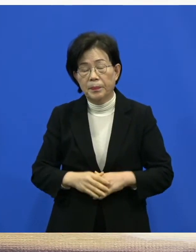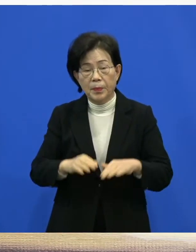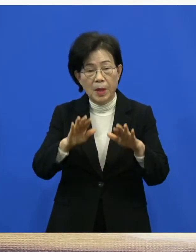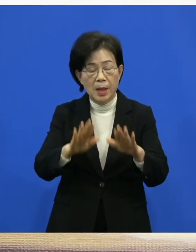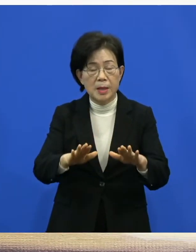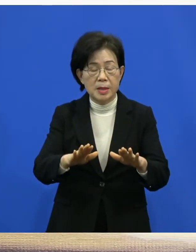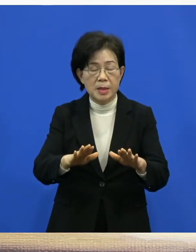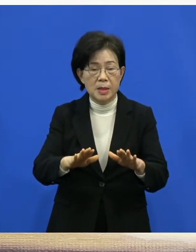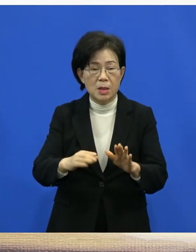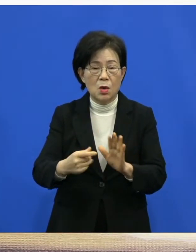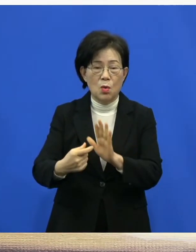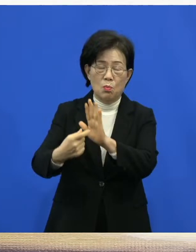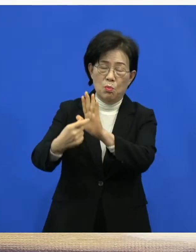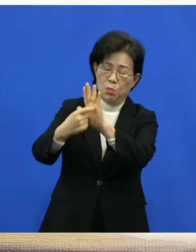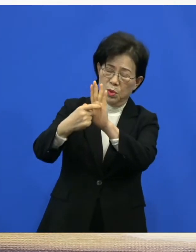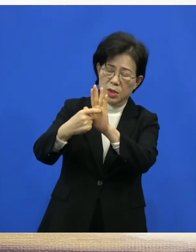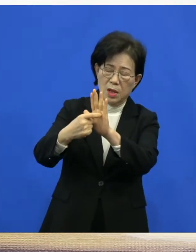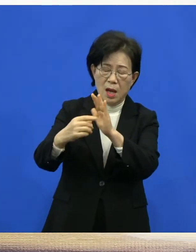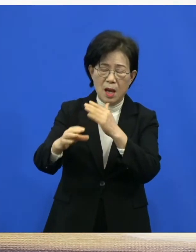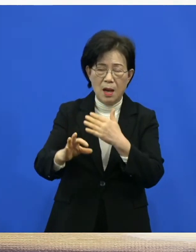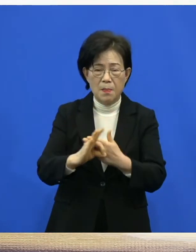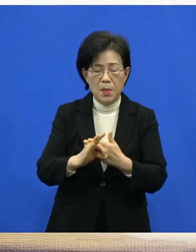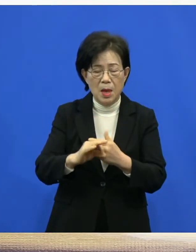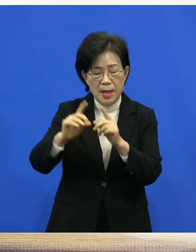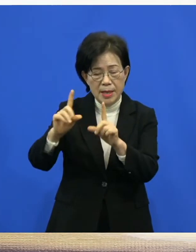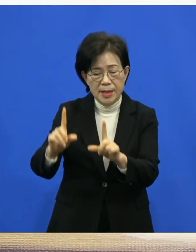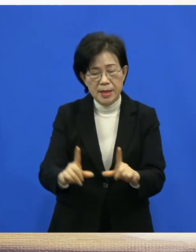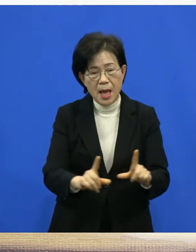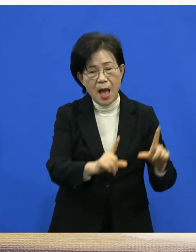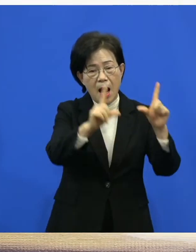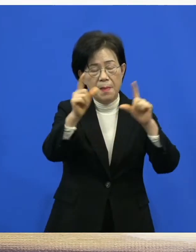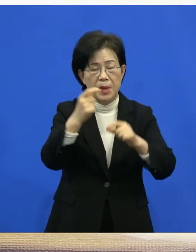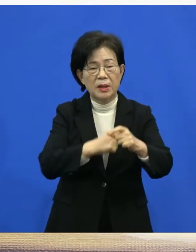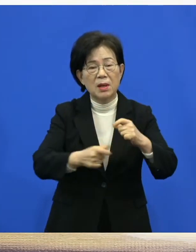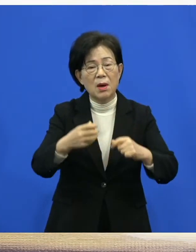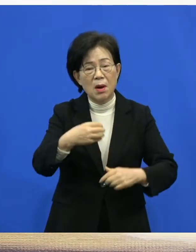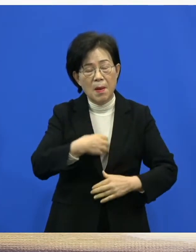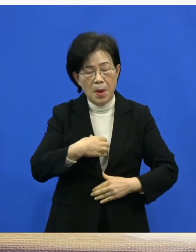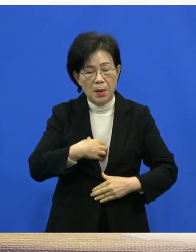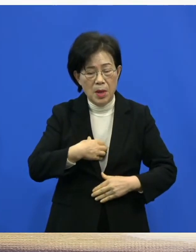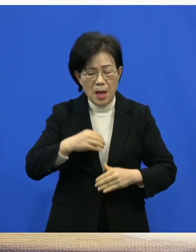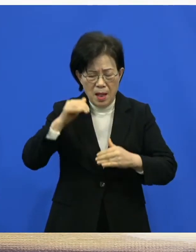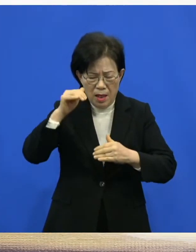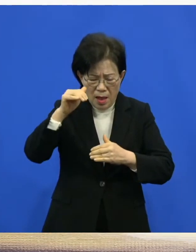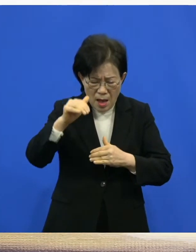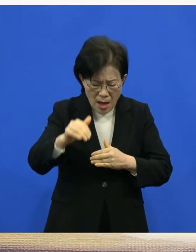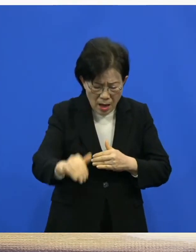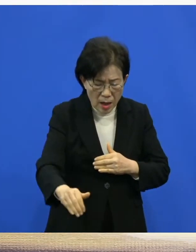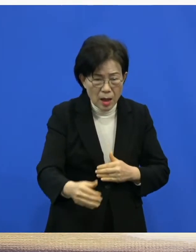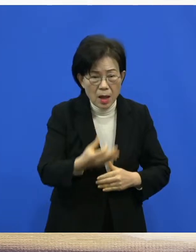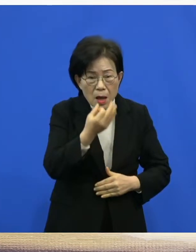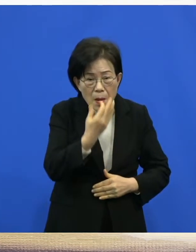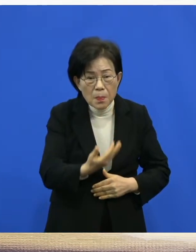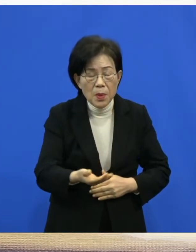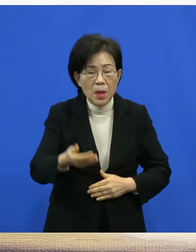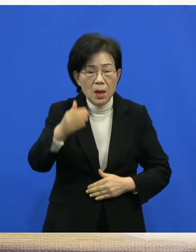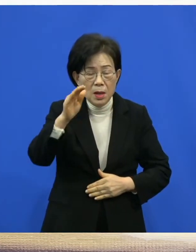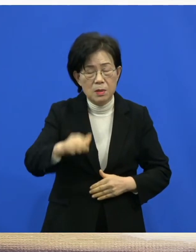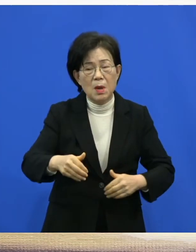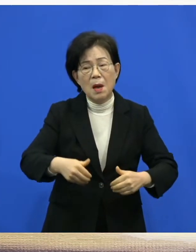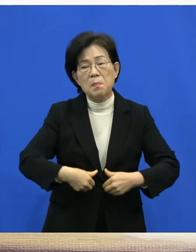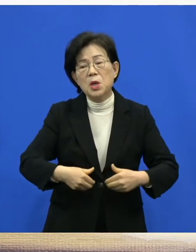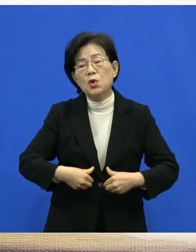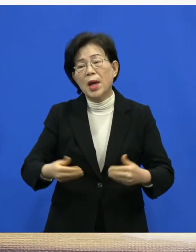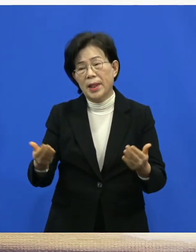현실을 부정하고 저항하면 삶은 더 험악해지는 겁니다. 여러분, 내려가는 길은 뼈 아프고 힘든 일입니다. 그러나 필요한 일인